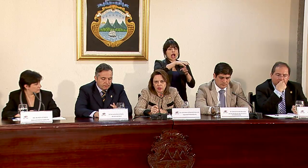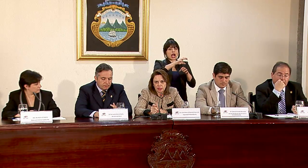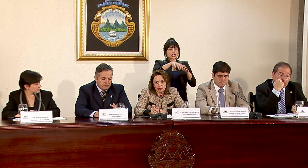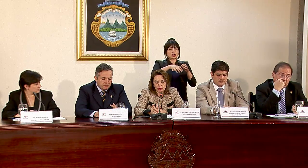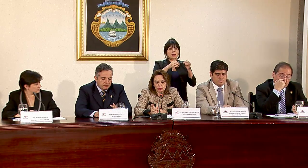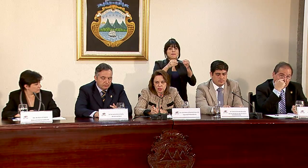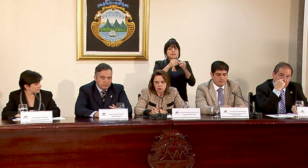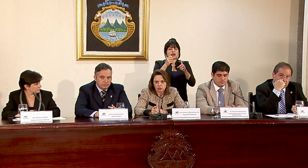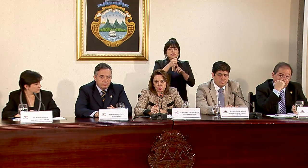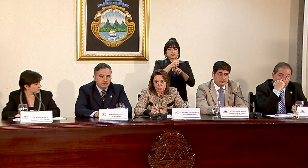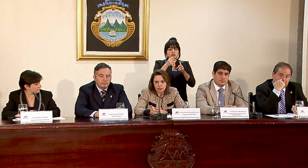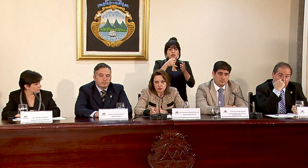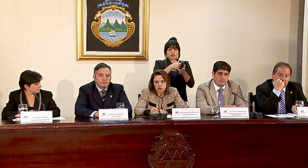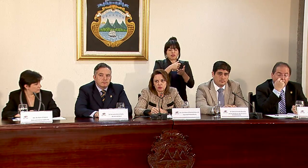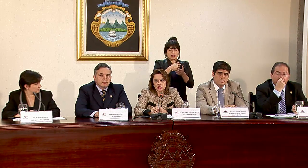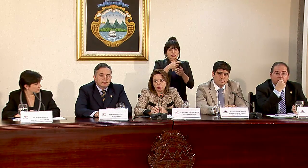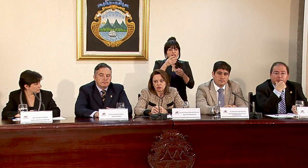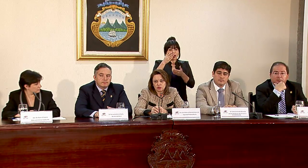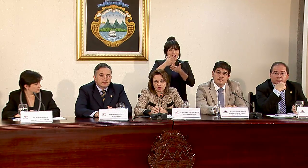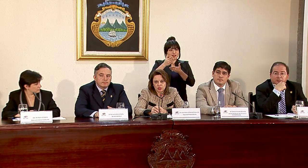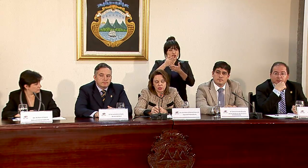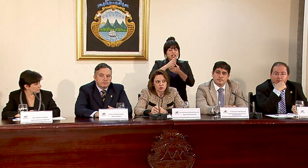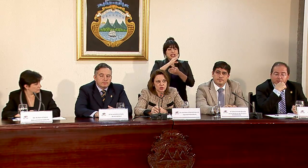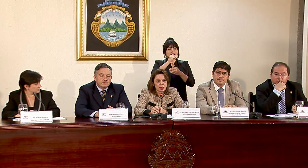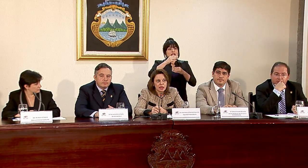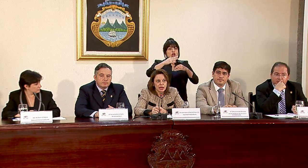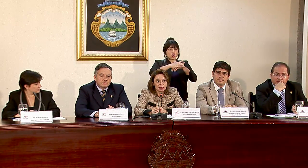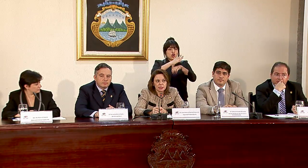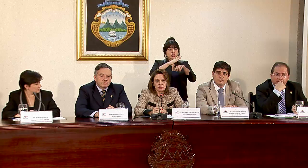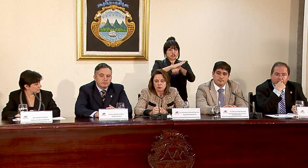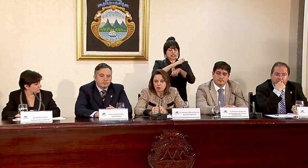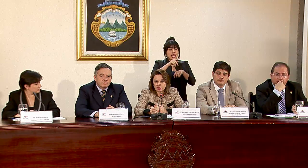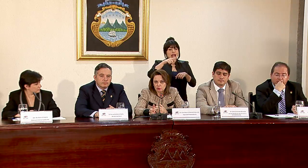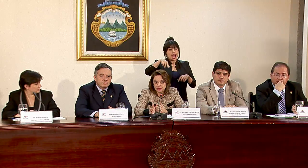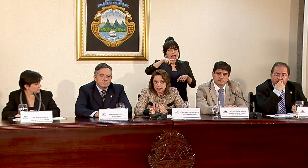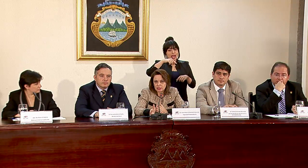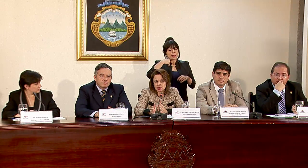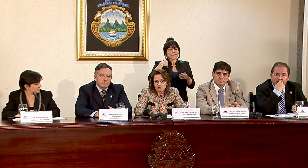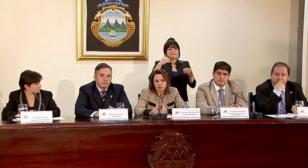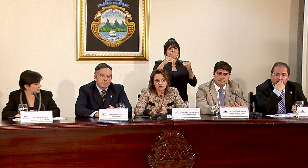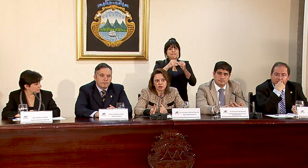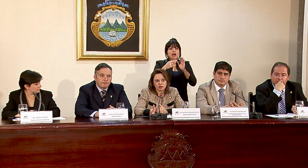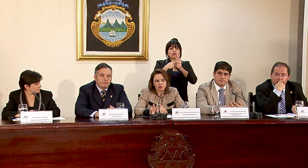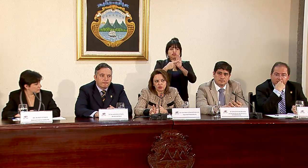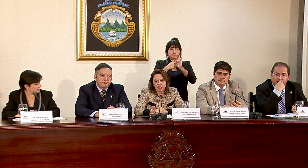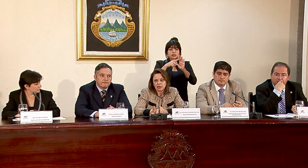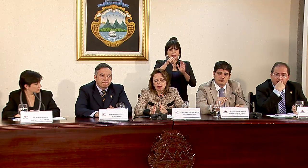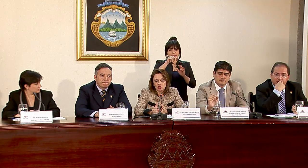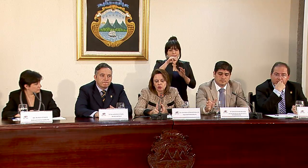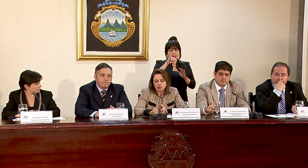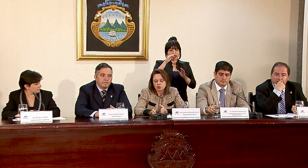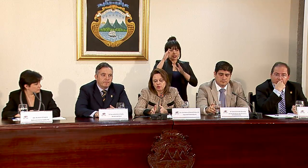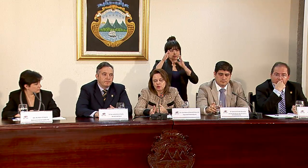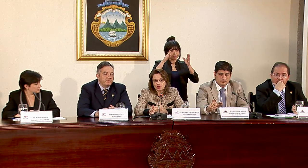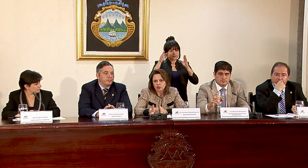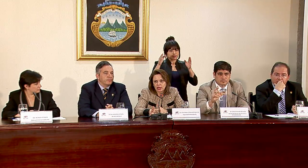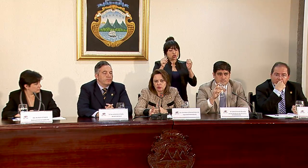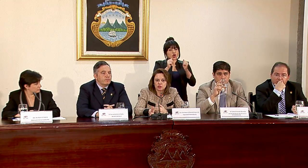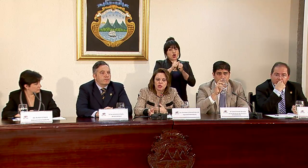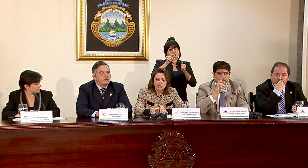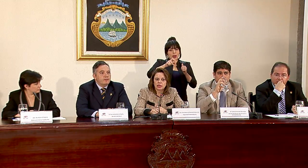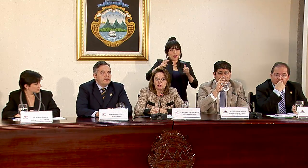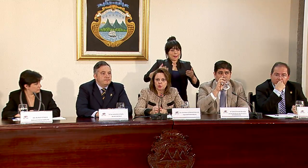violencia, que son los cantones fronterizos y los cantones costeros. Ahí tendremos mayor presencia del Patronato Nacional con sus